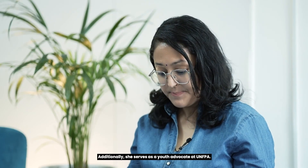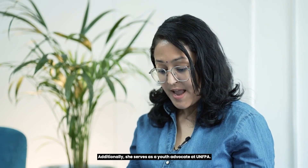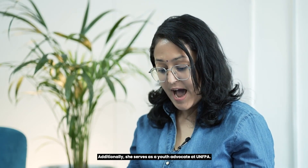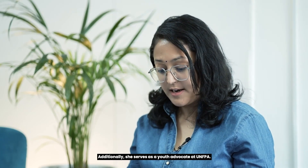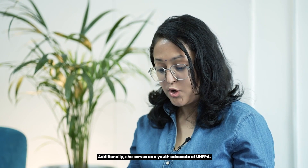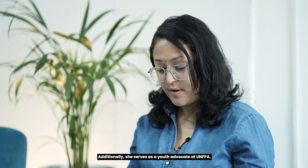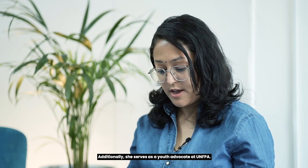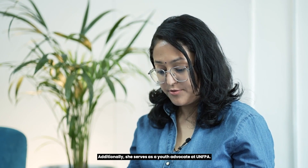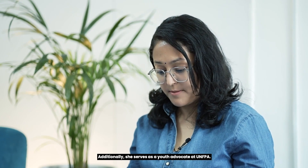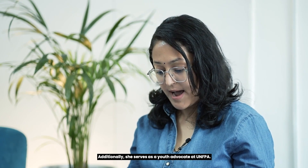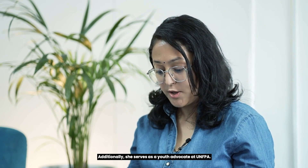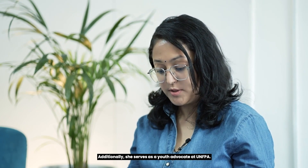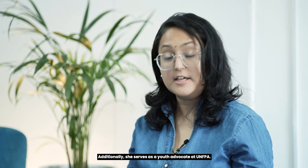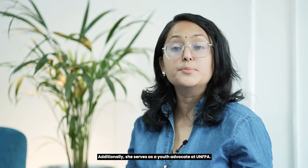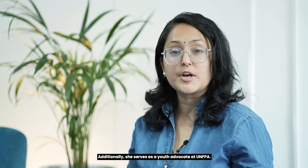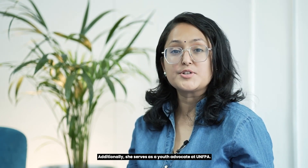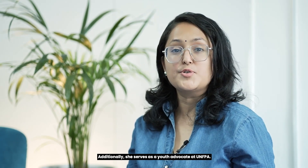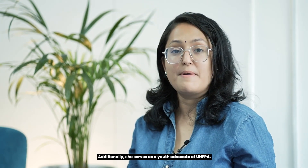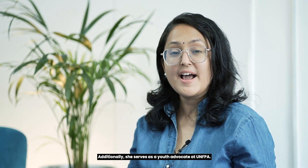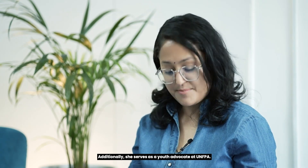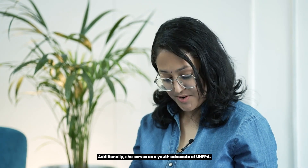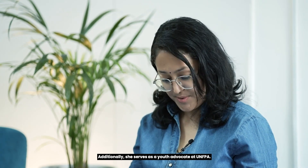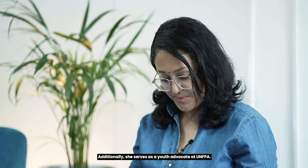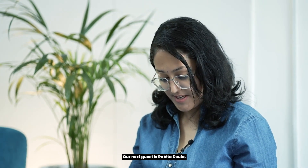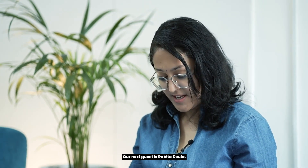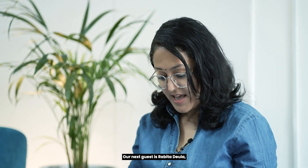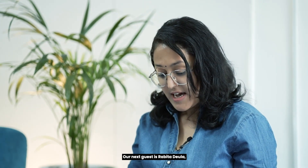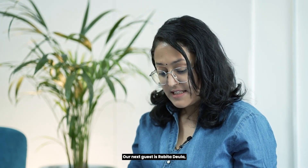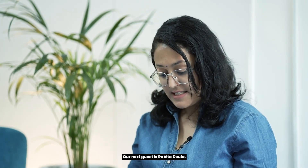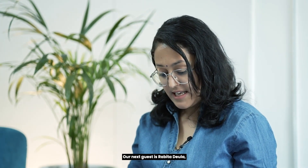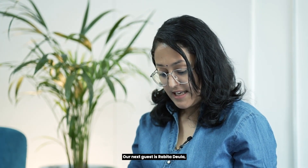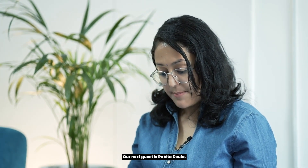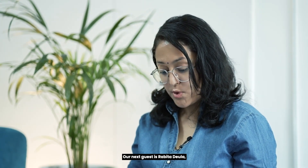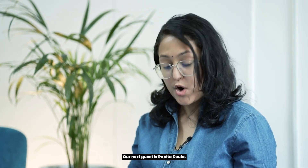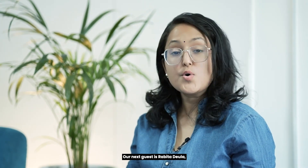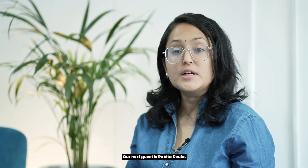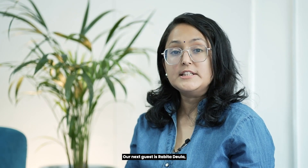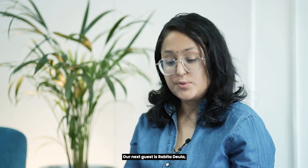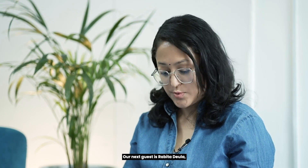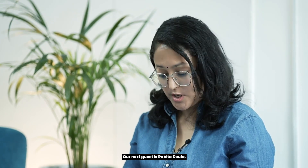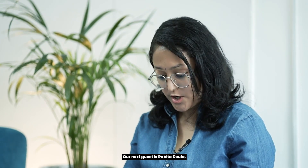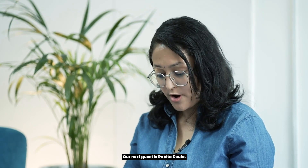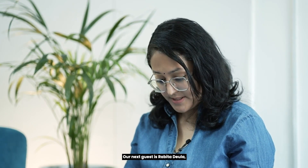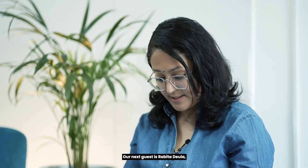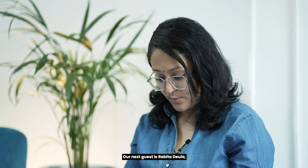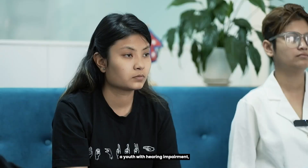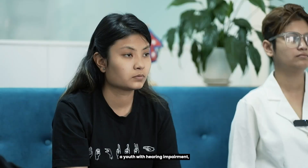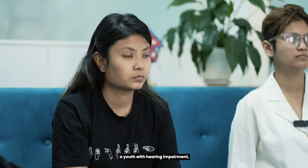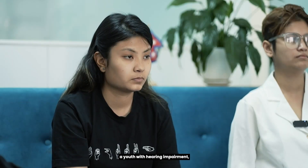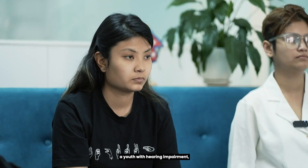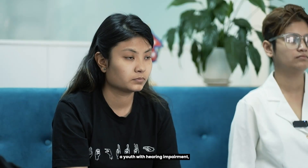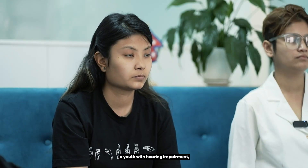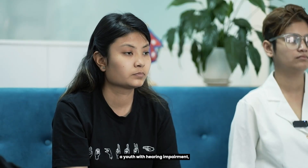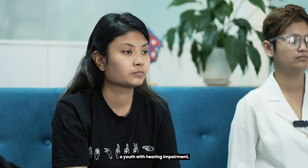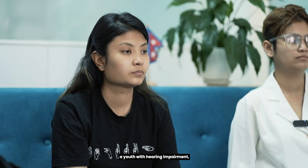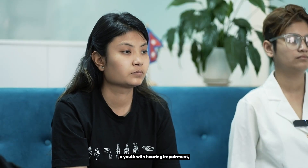भने हाल युएनएफपिएमा युथ एडभोकेटको रूपमा काम गर्दै हुनुहुन्छ। त्यस्तै हाम्रो अर्को अतिथि हुनुहुन्छ रविता देउला, जो